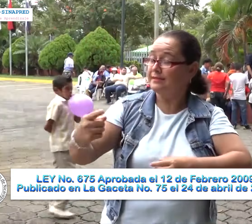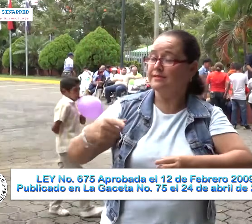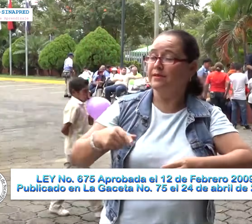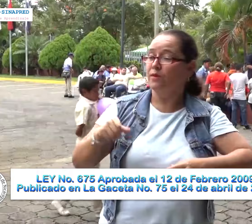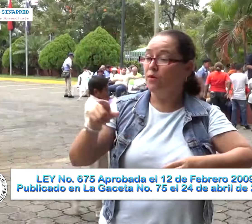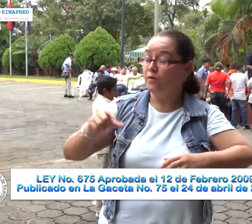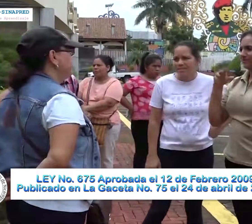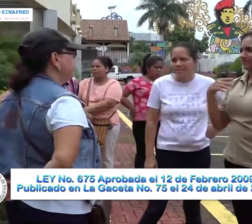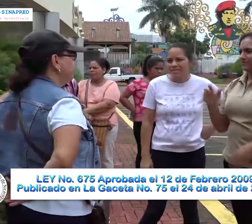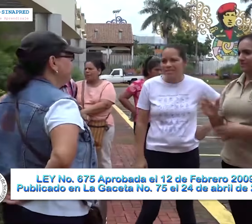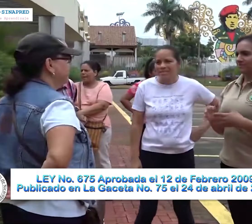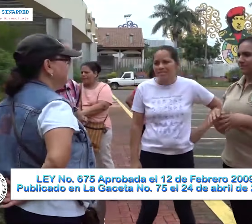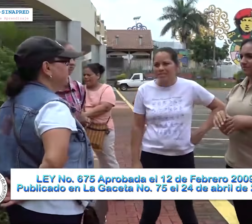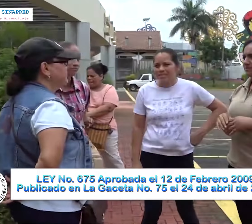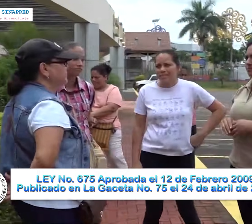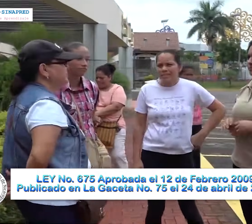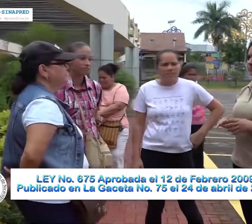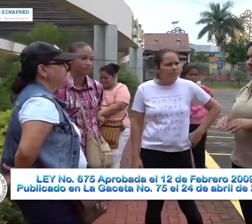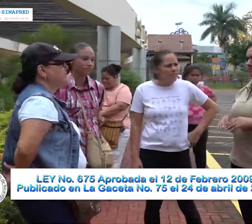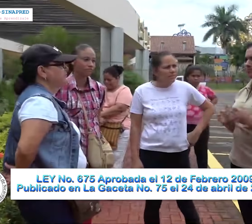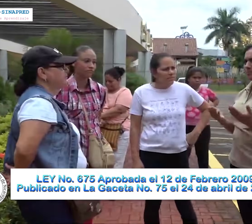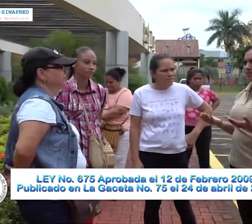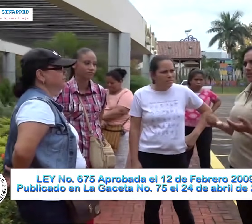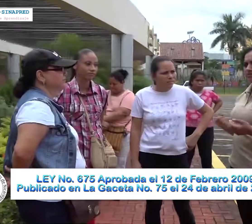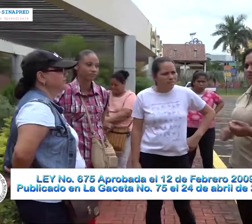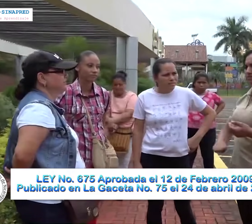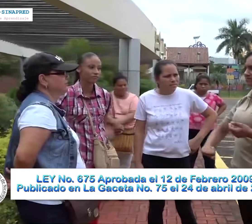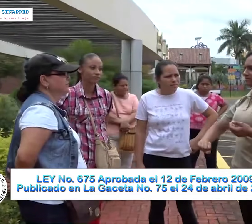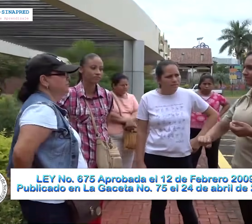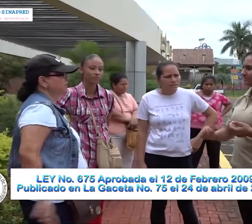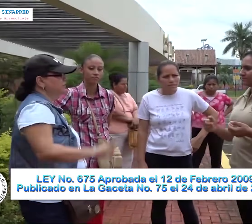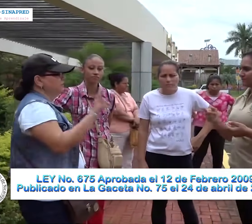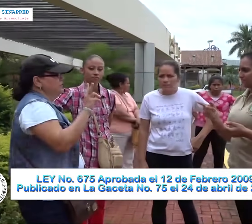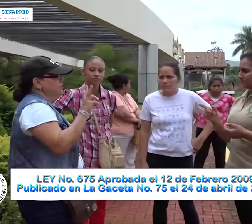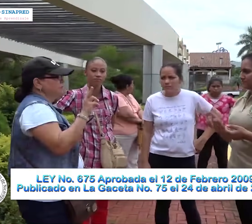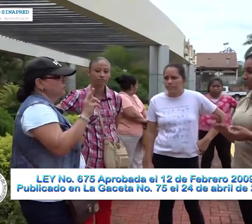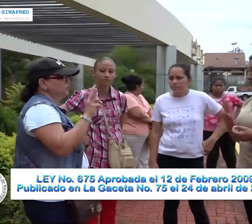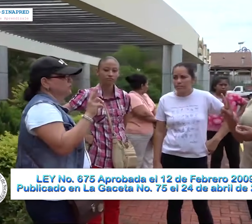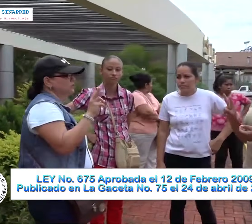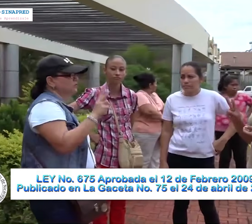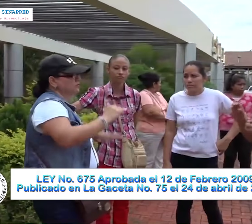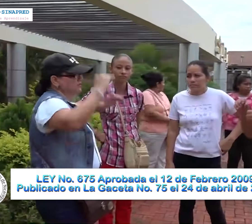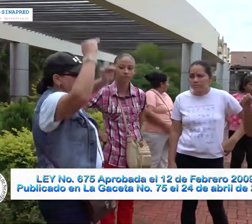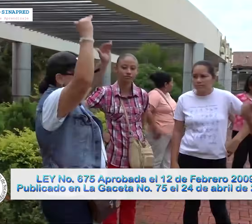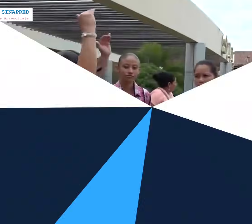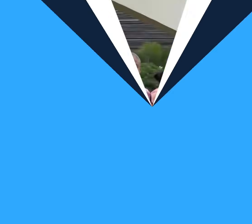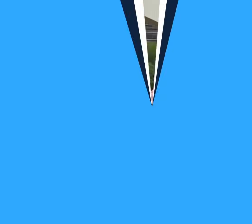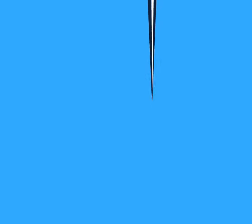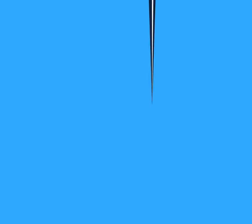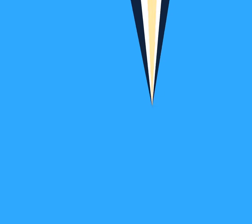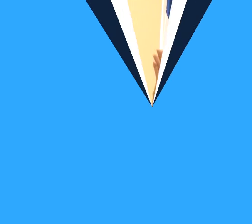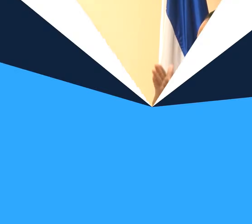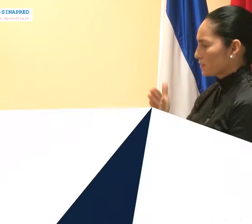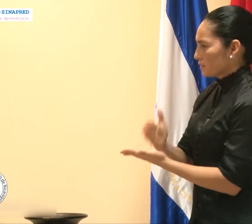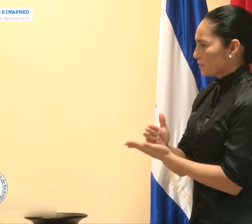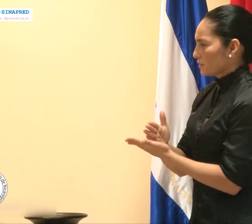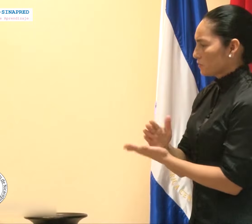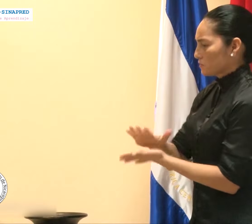lengua de las personas con discapacidad auditiva en Nicaragua que libremente decidan utilizarla. Desde entonces,